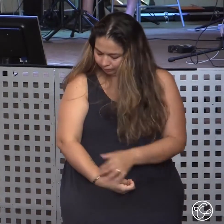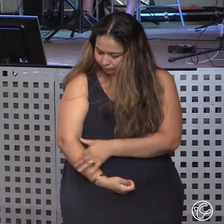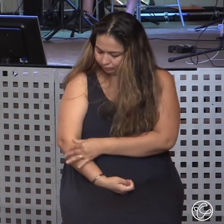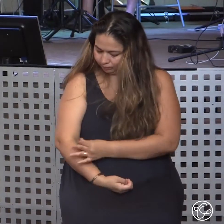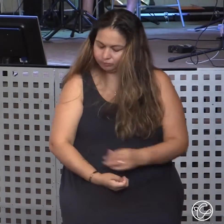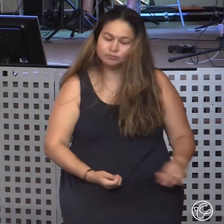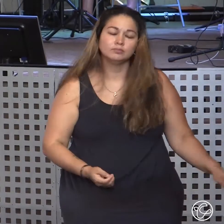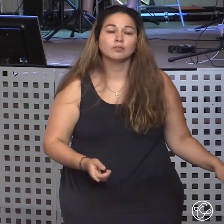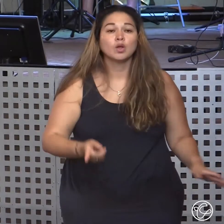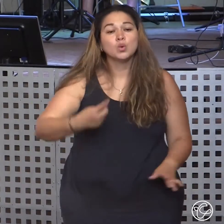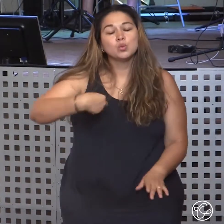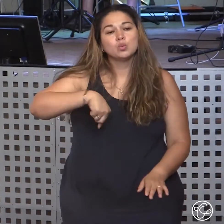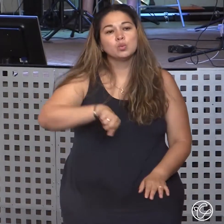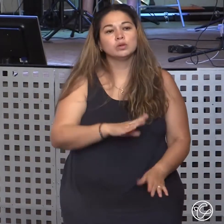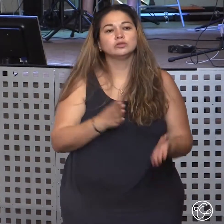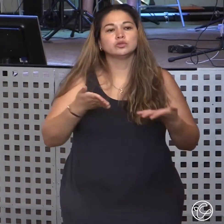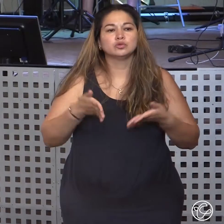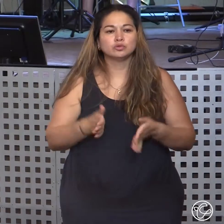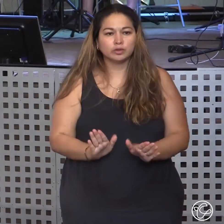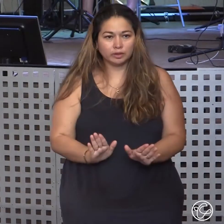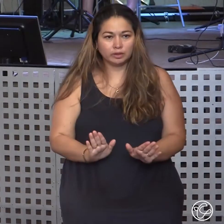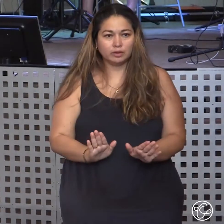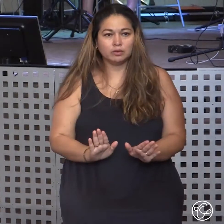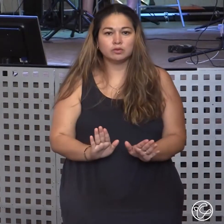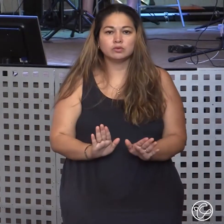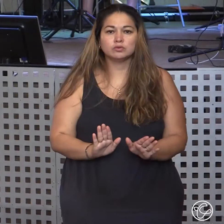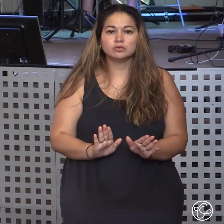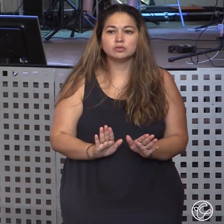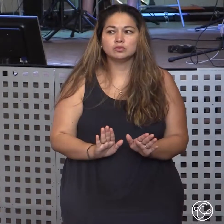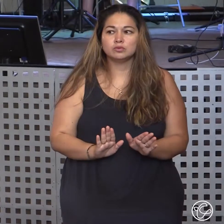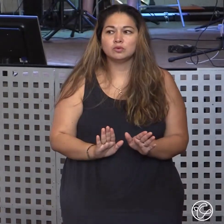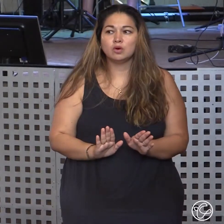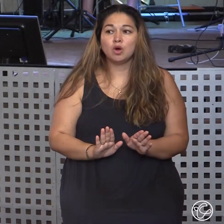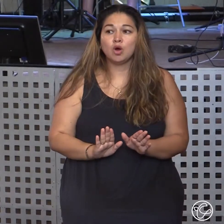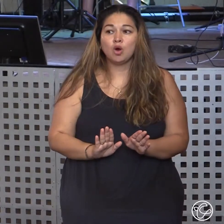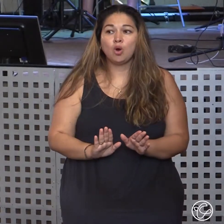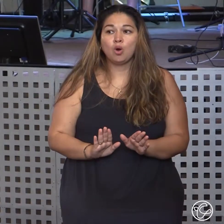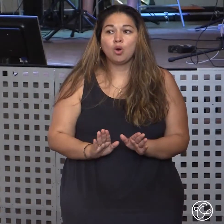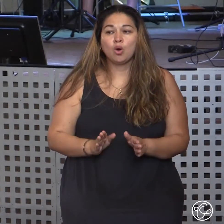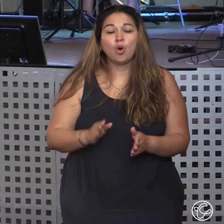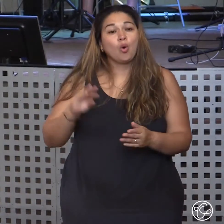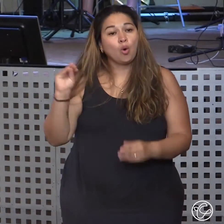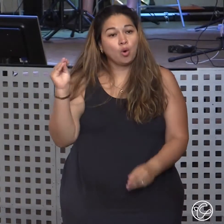Que nuestros hijos en su juventud